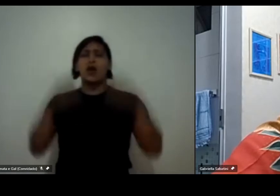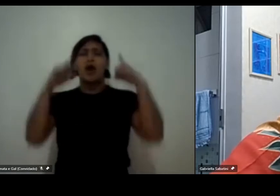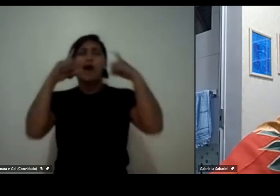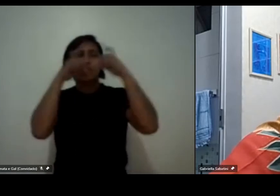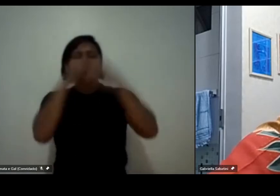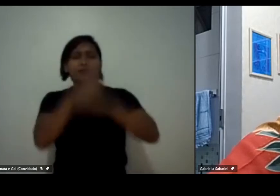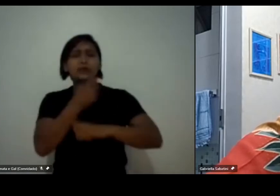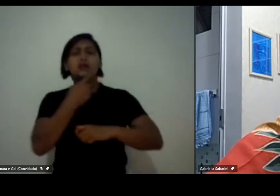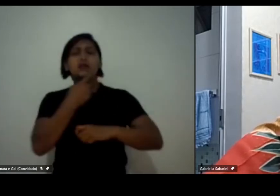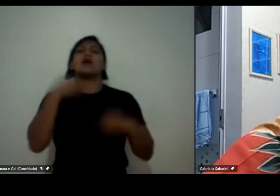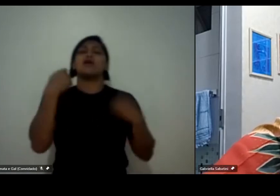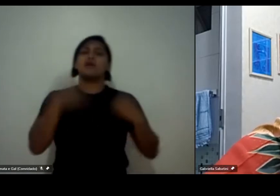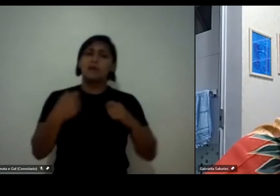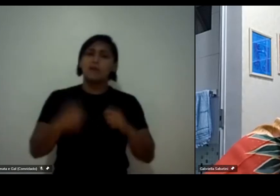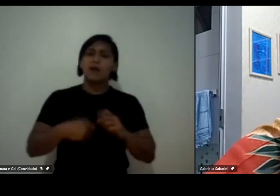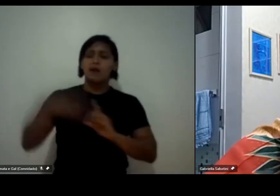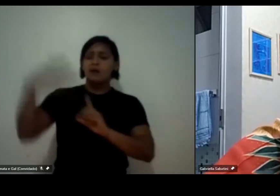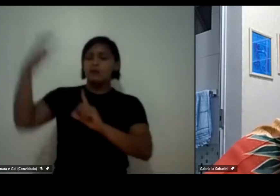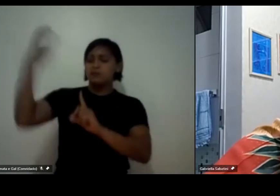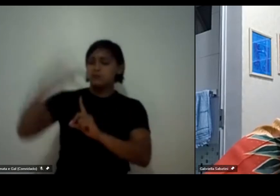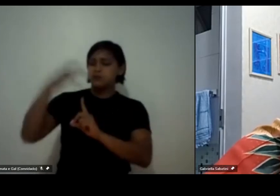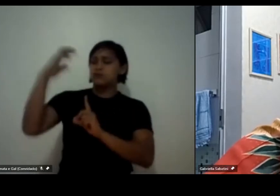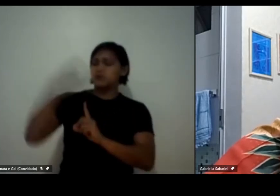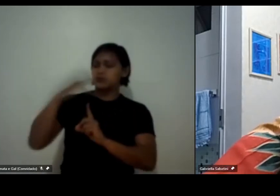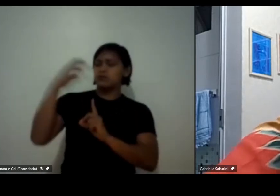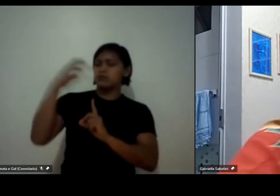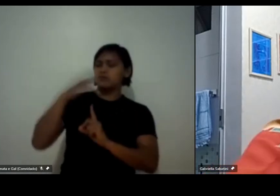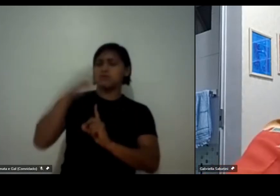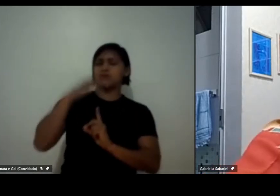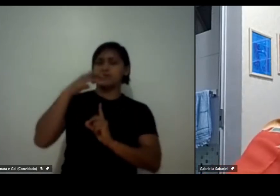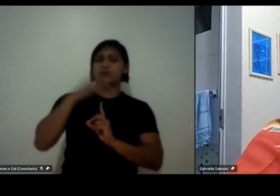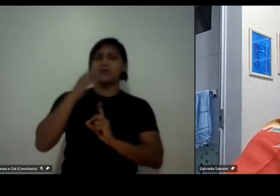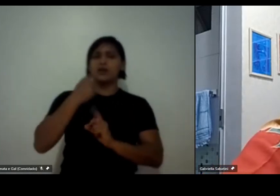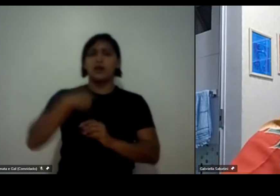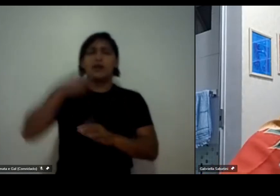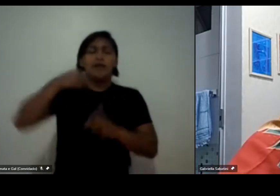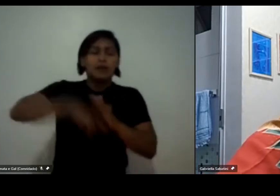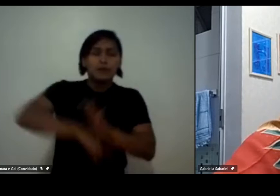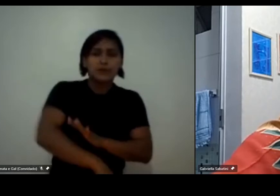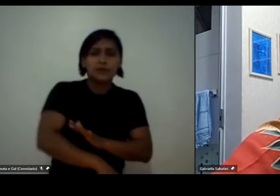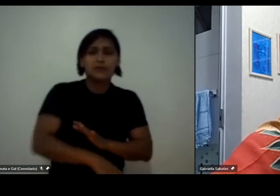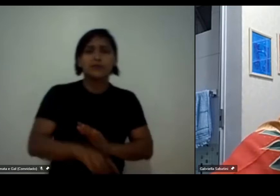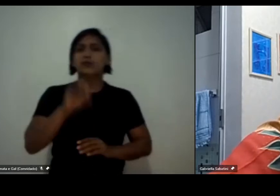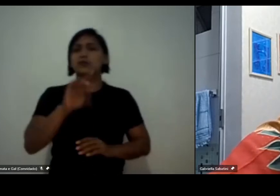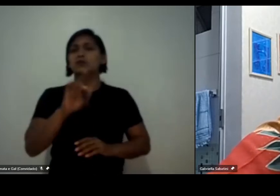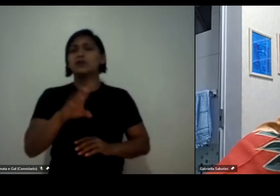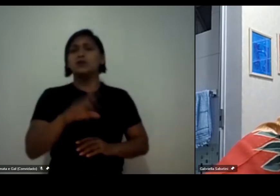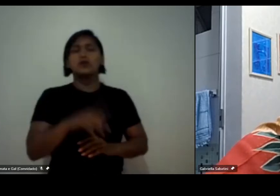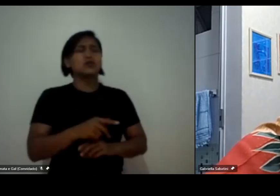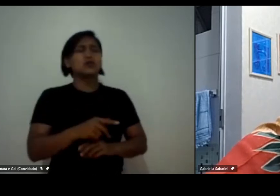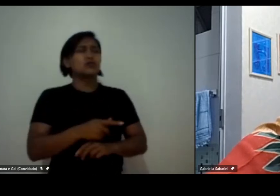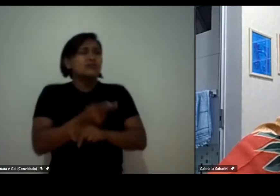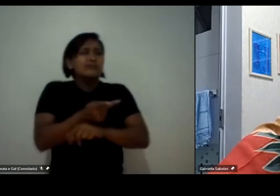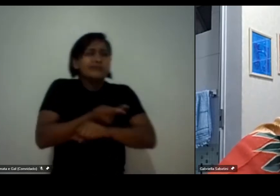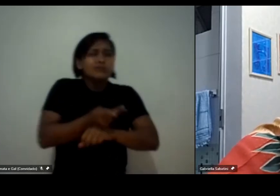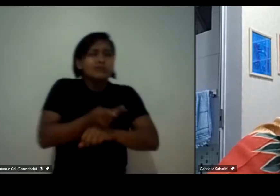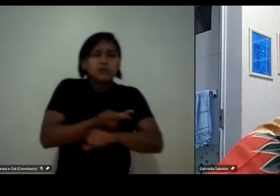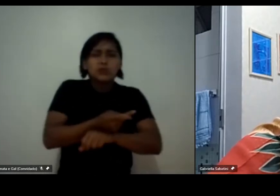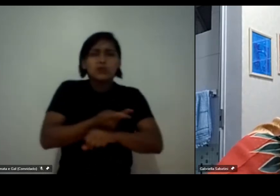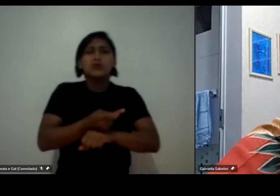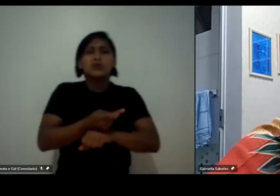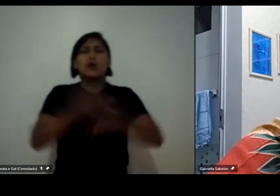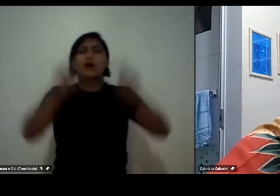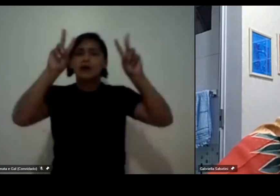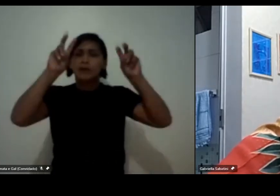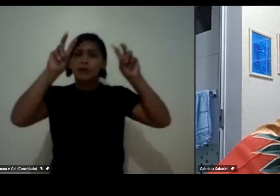nós, foi entorpecida pela obediência de não ser boa. No fundo, isso é apenas uma busca pela abre